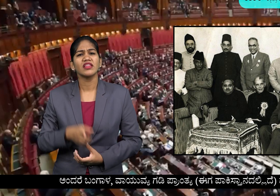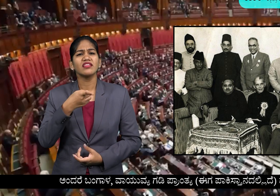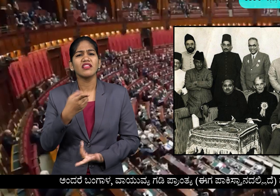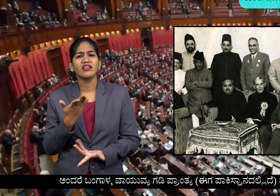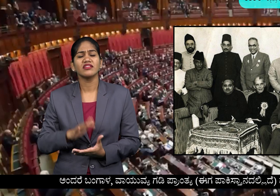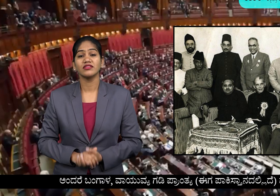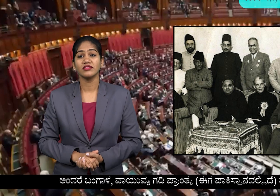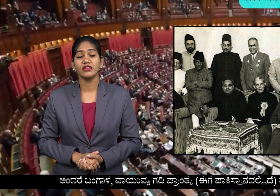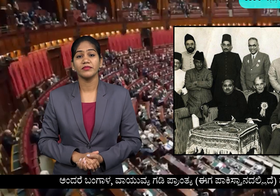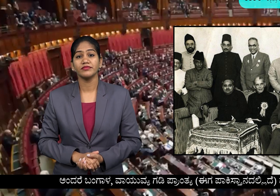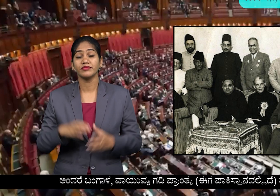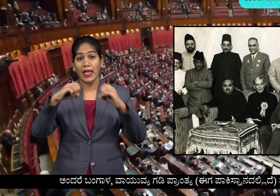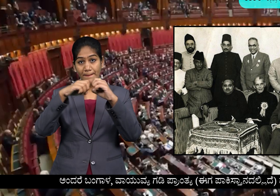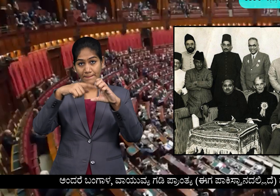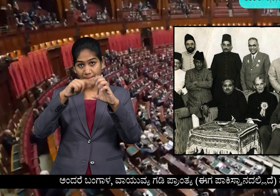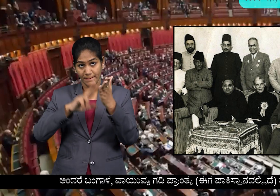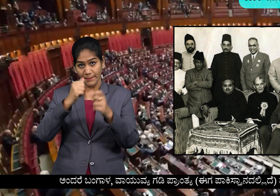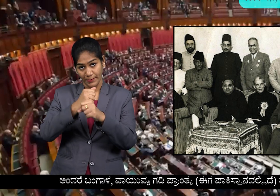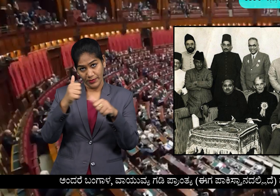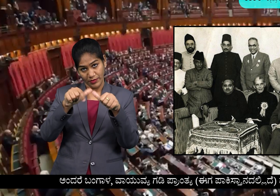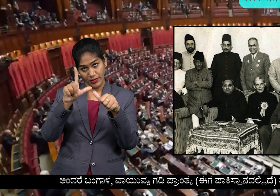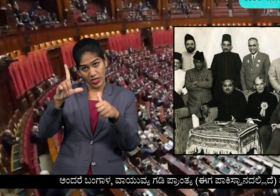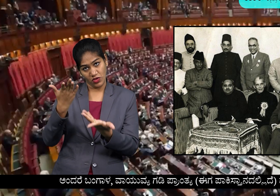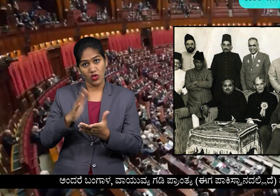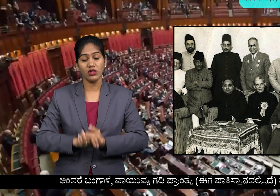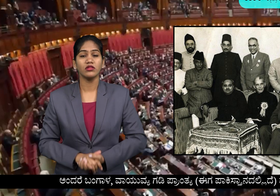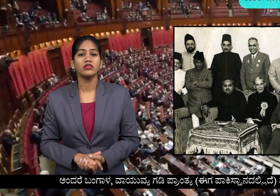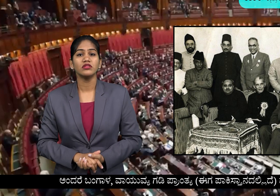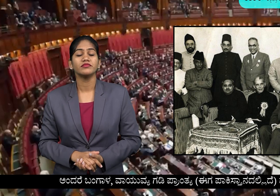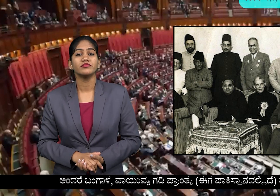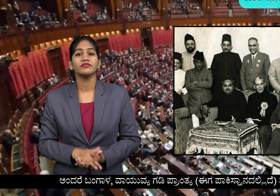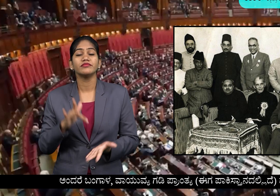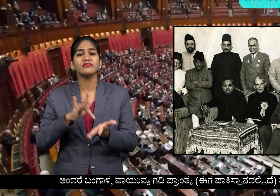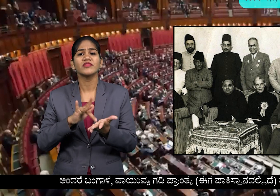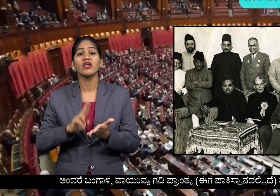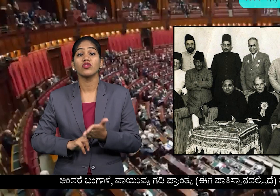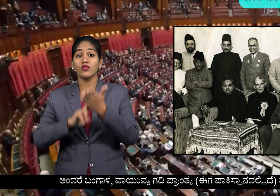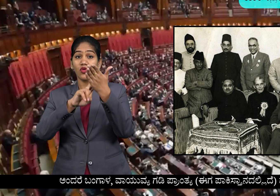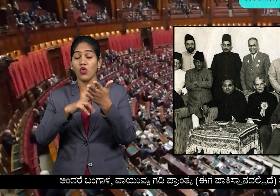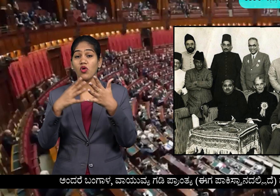ಬಂಗಾಳ, ವಾಯುವ್ಯ ಗಡಿ ಪ್ರಾಂತ್ಯ ಮತ್ತು ಪಂಜಾಬ್ ಈಗ ಪಾಕಿಸ್ತಾನದಲ್ಲಿದೆ.